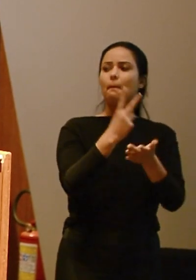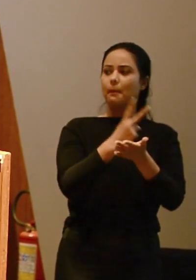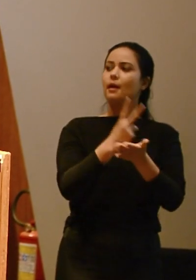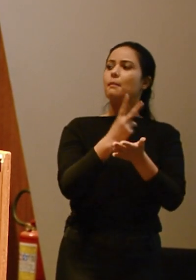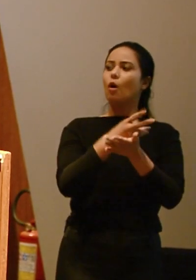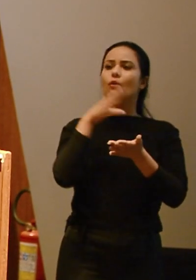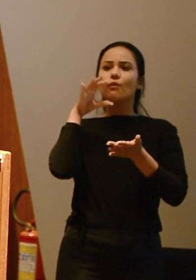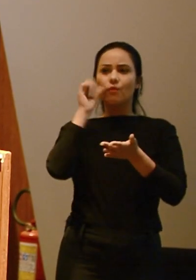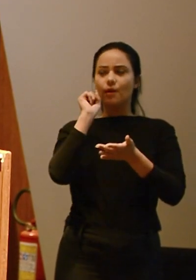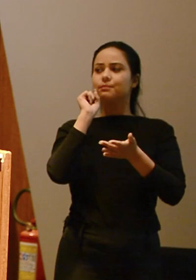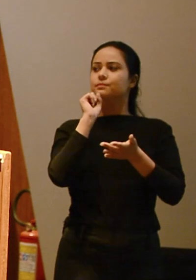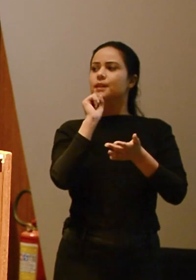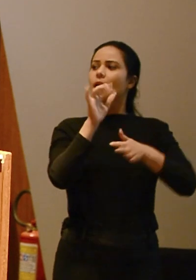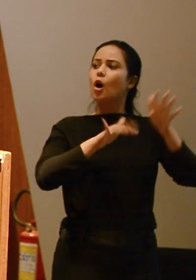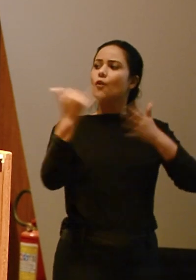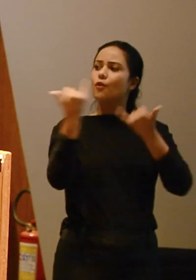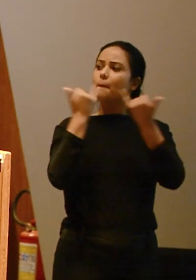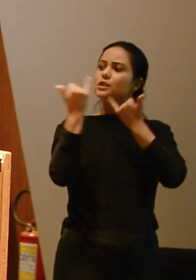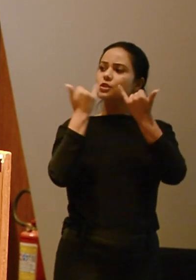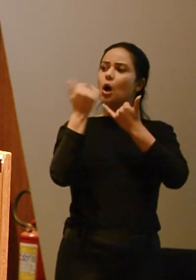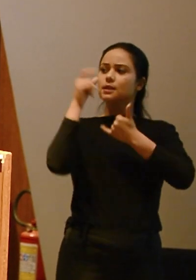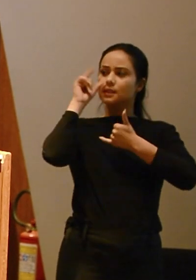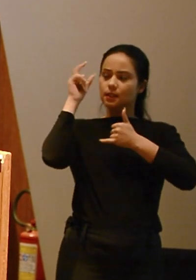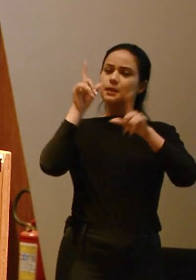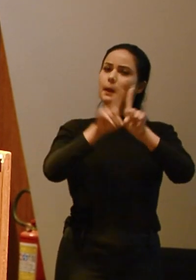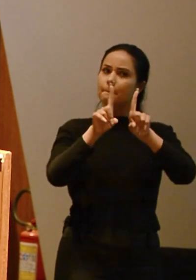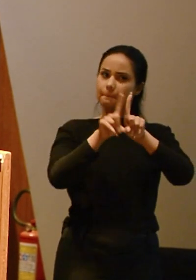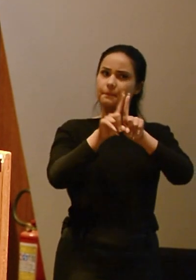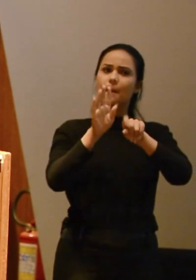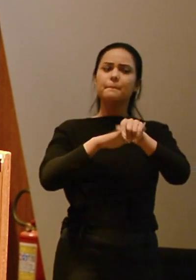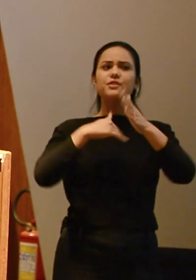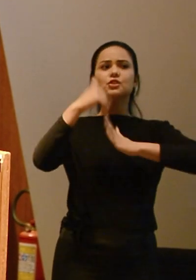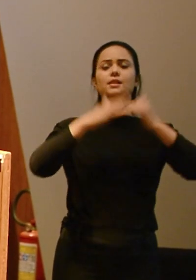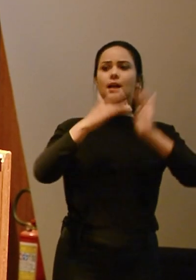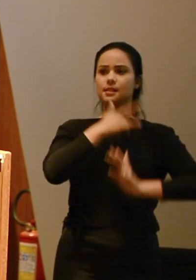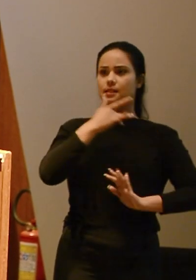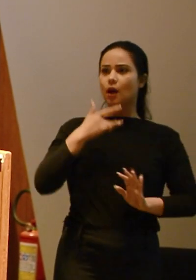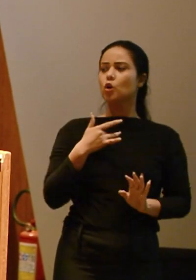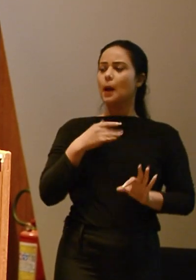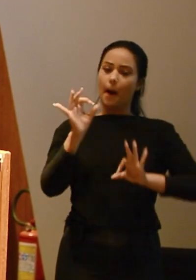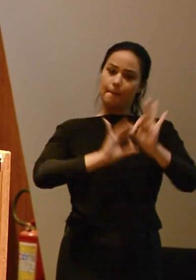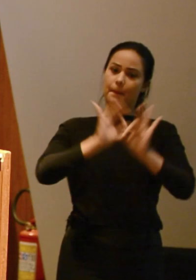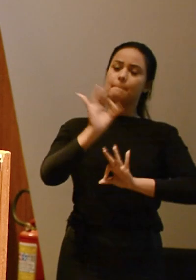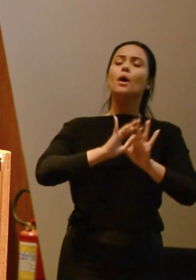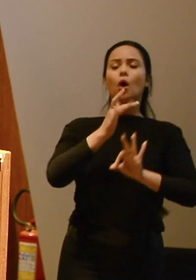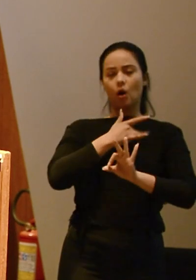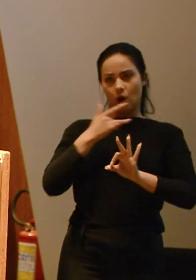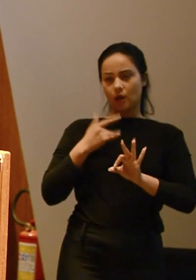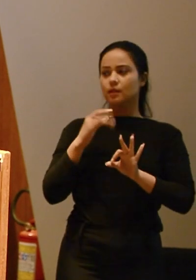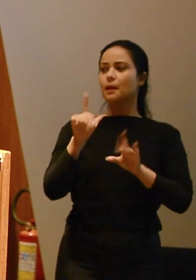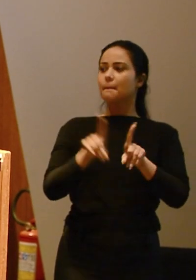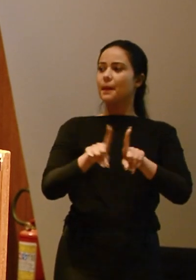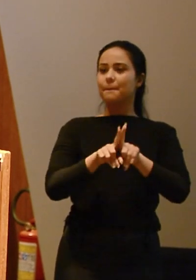Também ouvirmos algumas informações interessantes enquanto profissionais de saúde, a gente se aprimora também. Então, muito